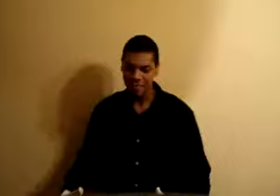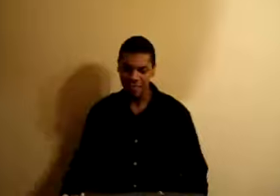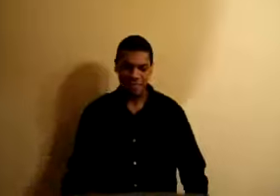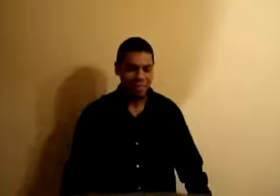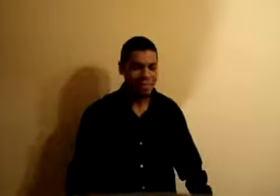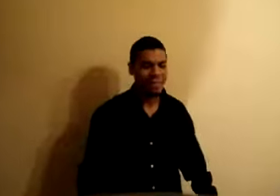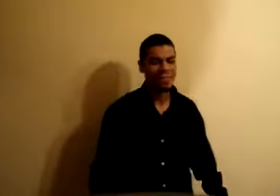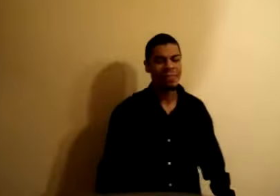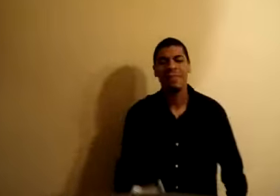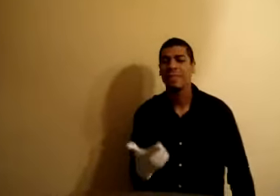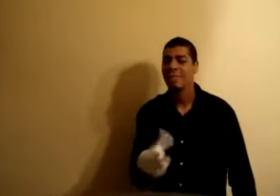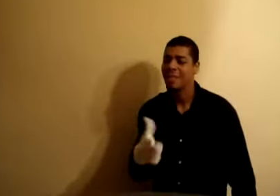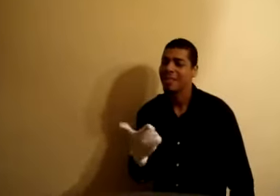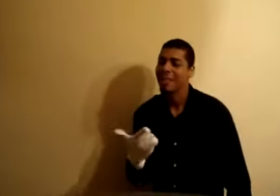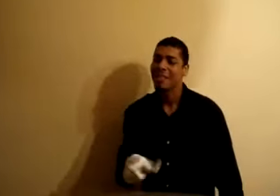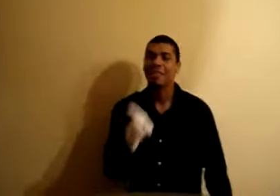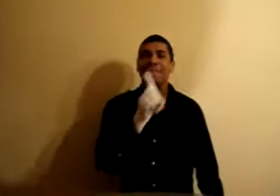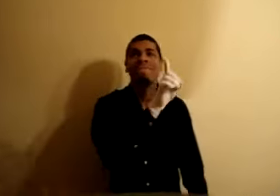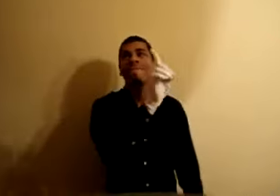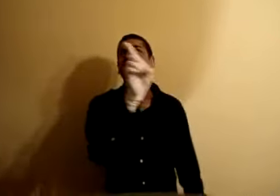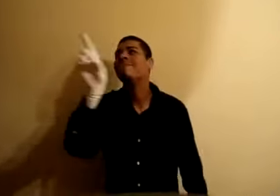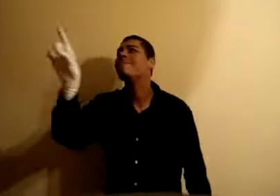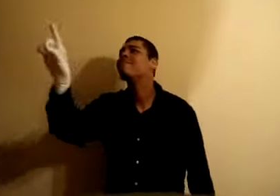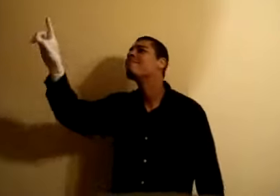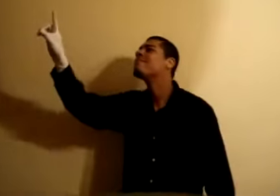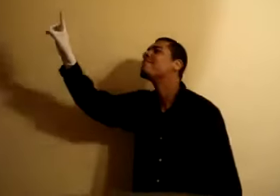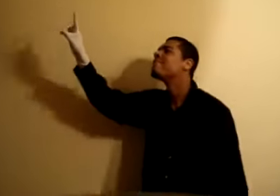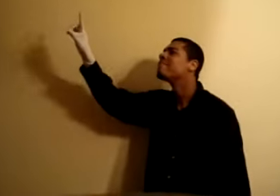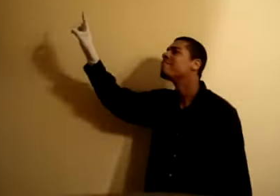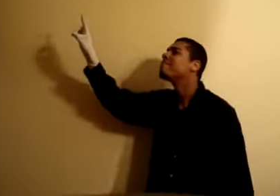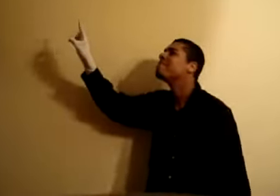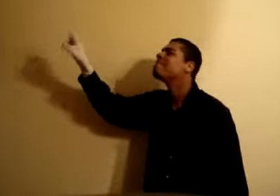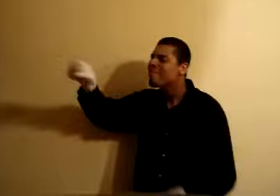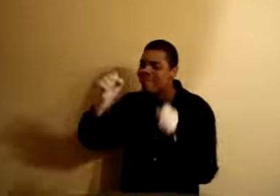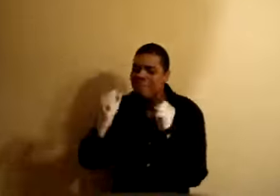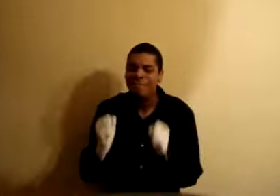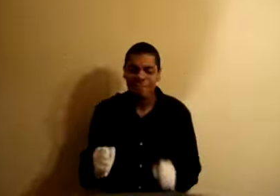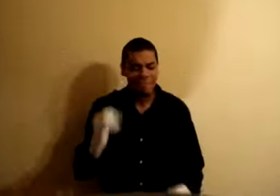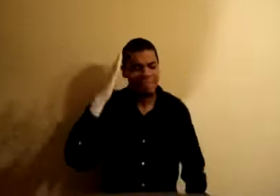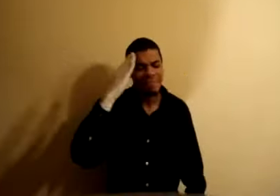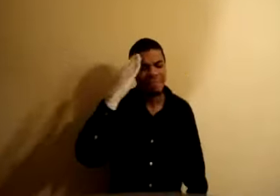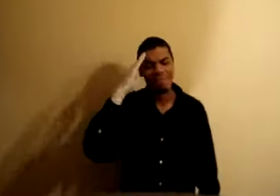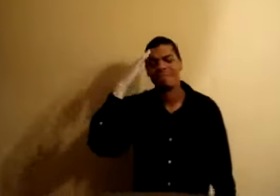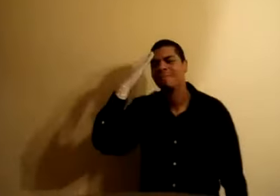Foi sem você que eu pude entender que não